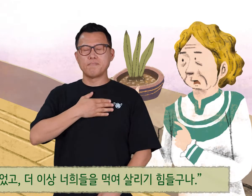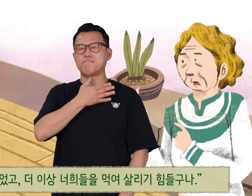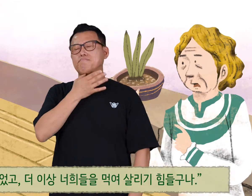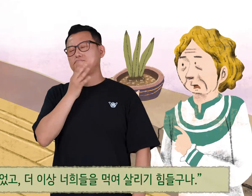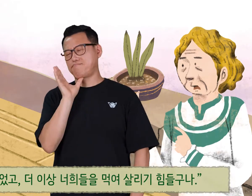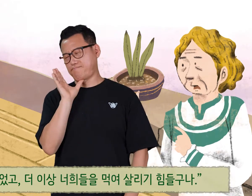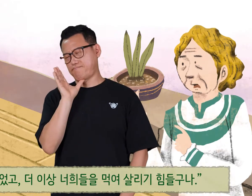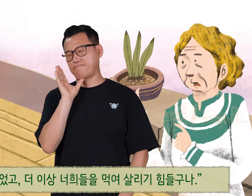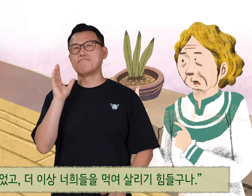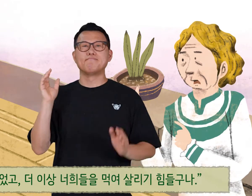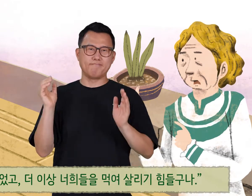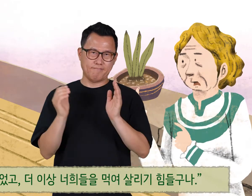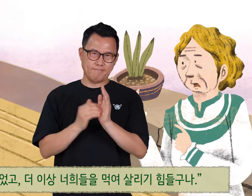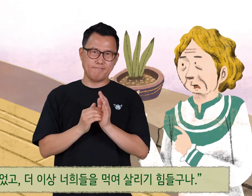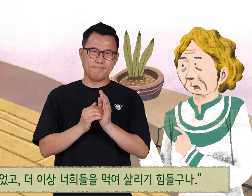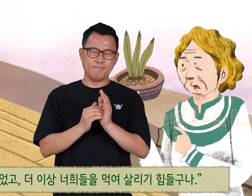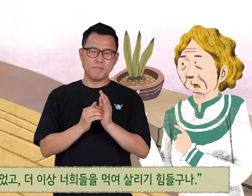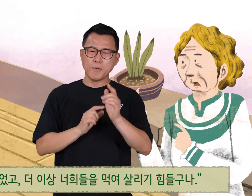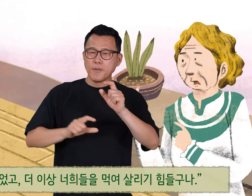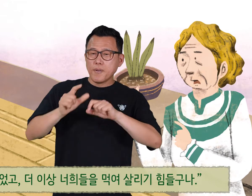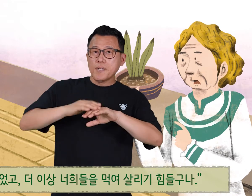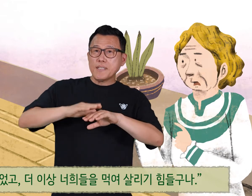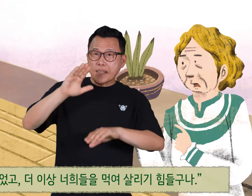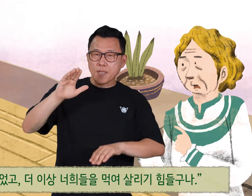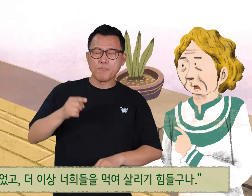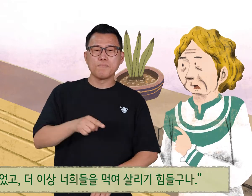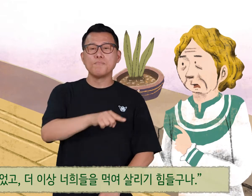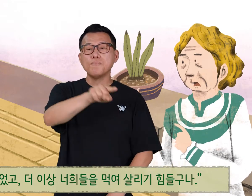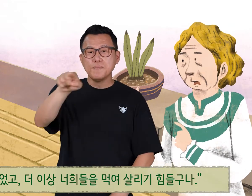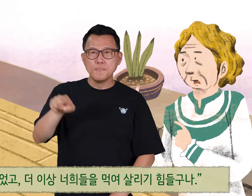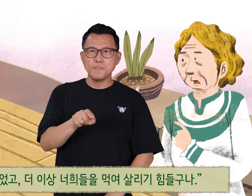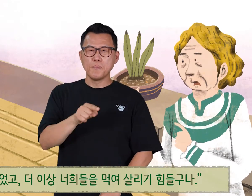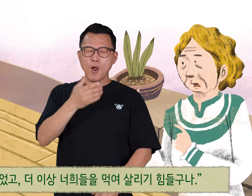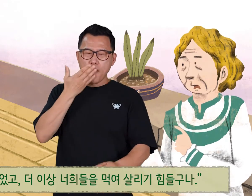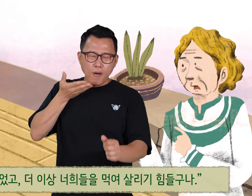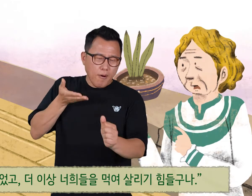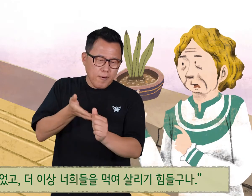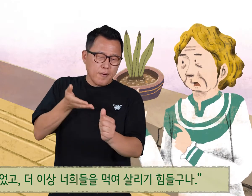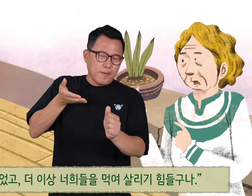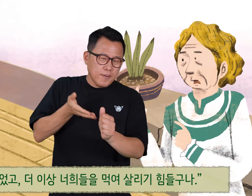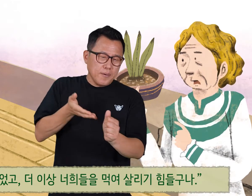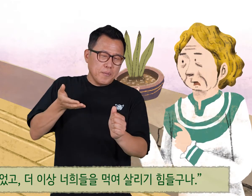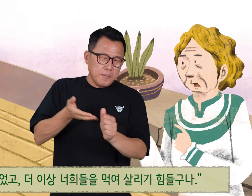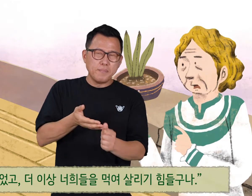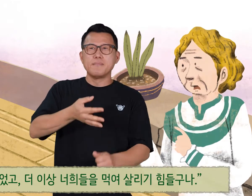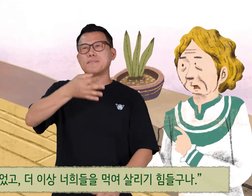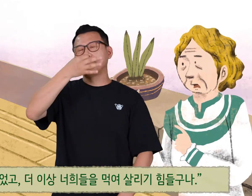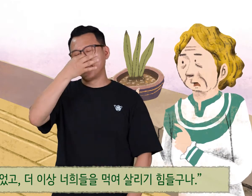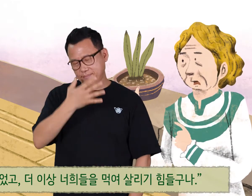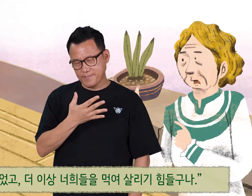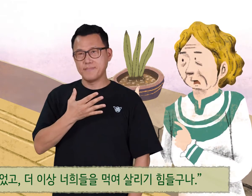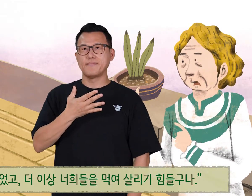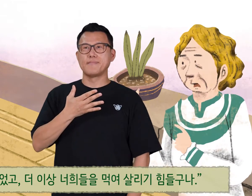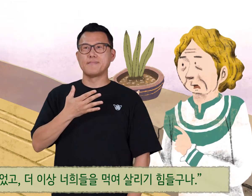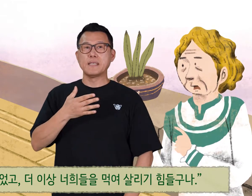이제 나도 늙었고 더 이상 너희들을 먹여 살리기 힘들구나.